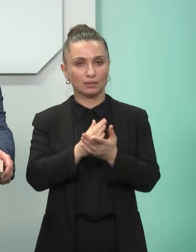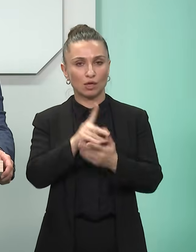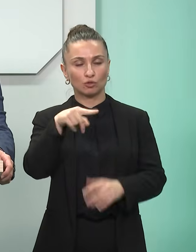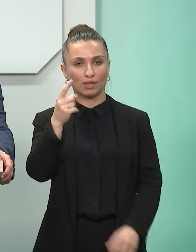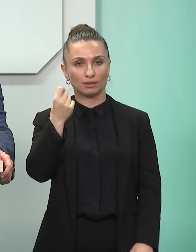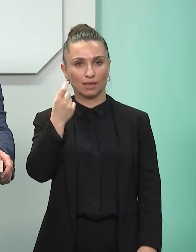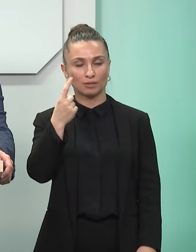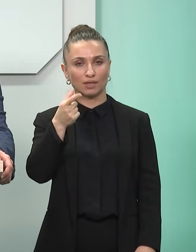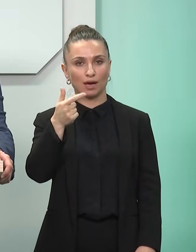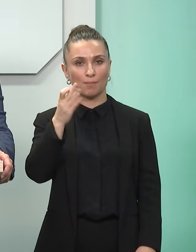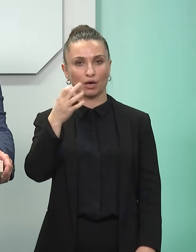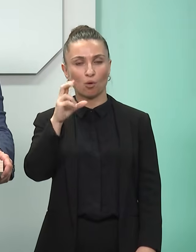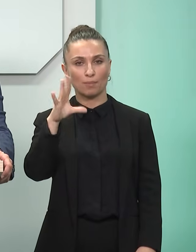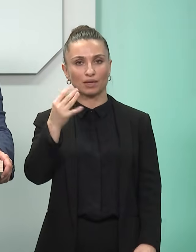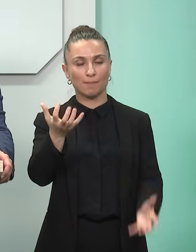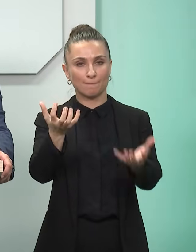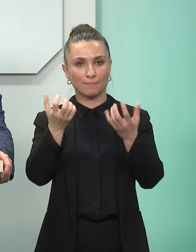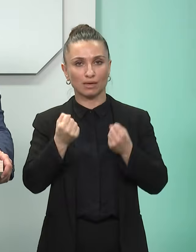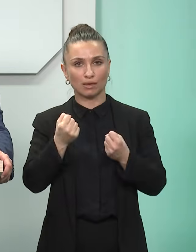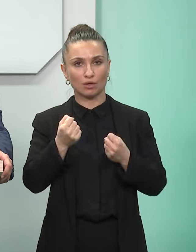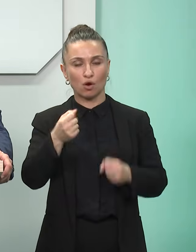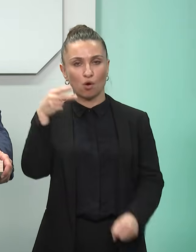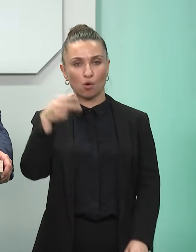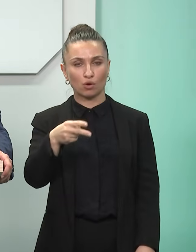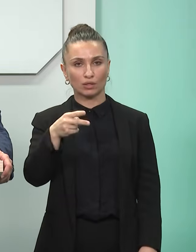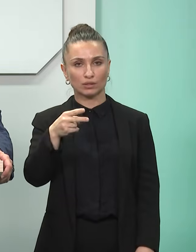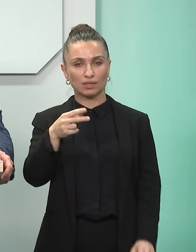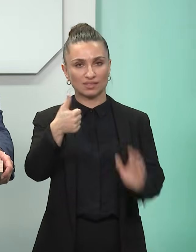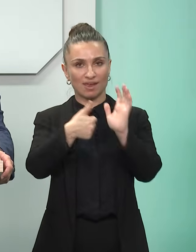ნომერმა 11-მა გიორგი ამაღლობელმა მიიღო